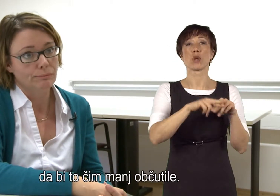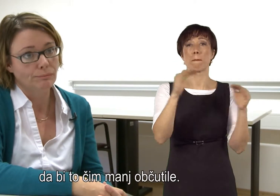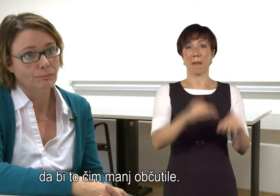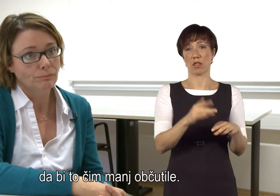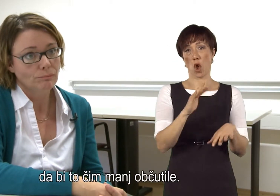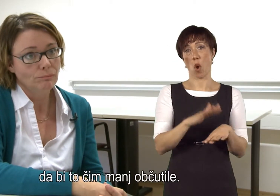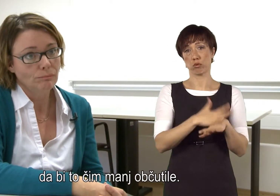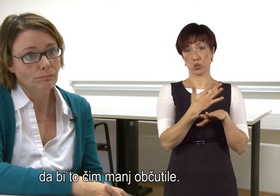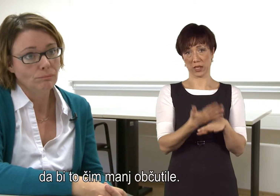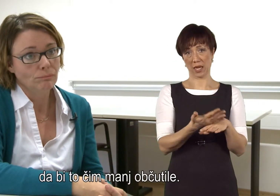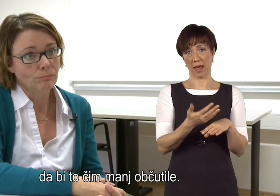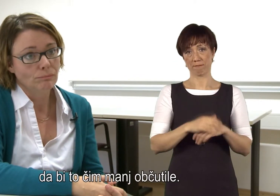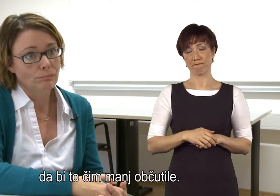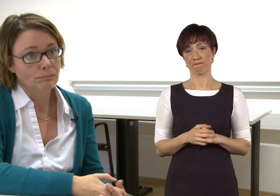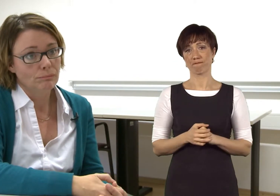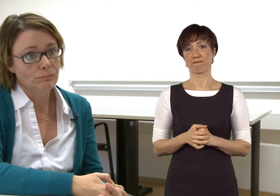občutile.